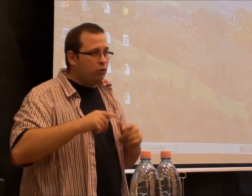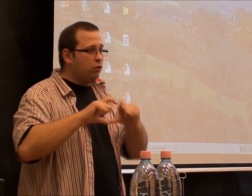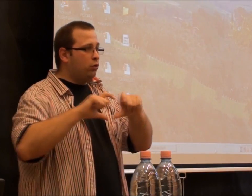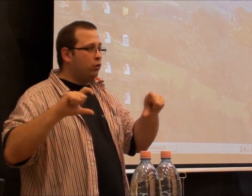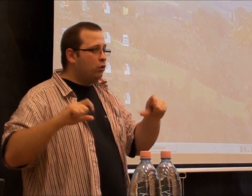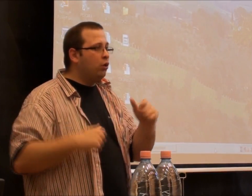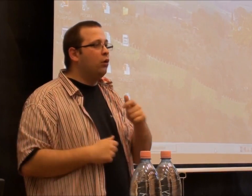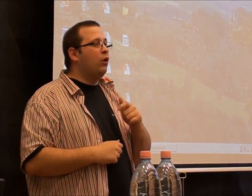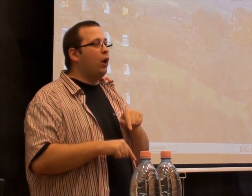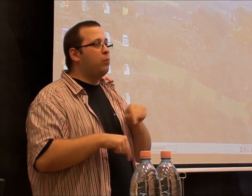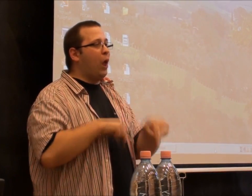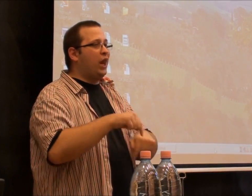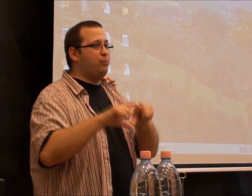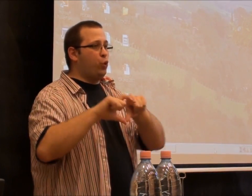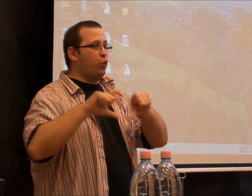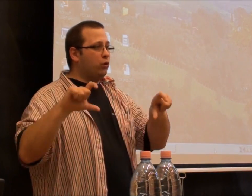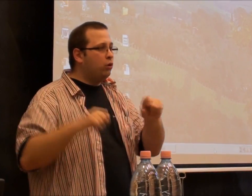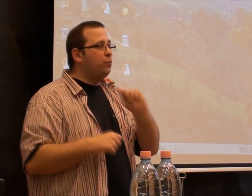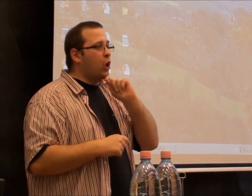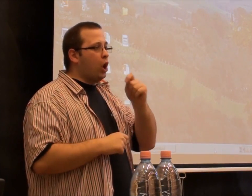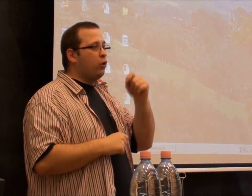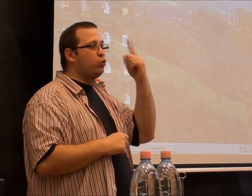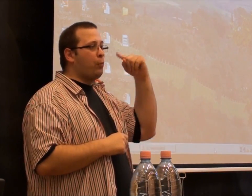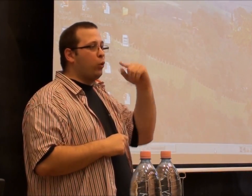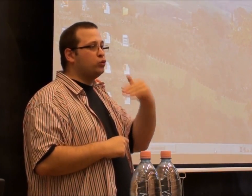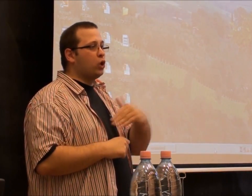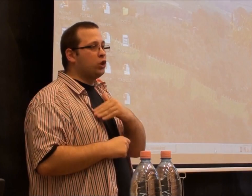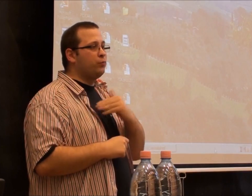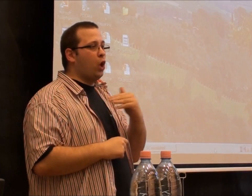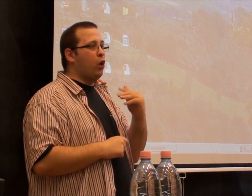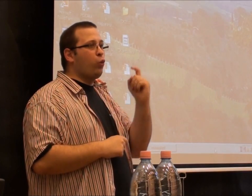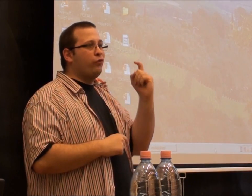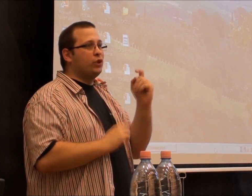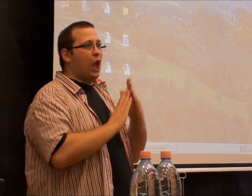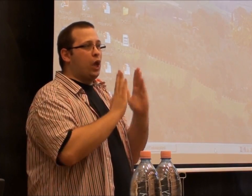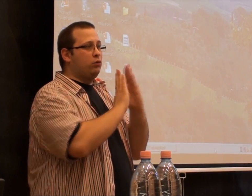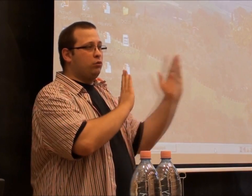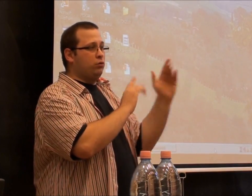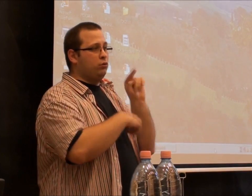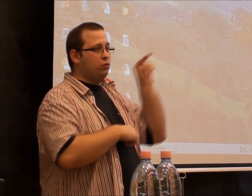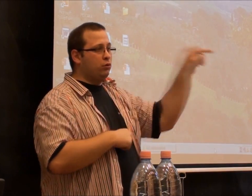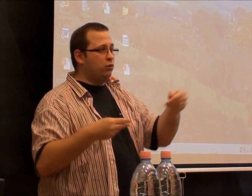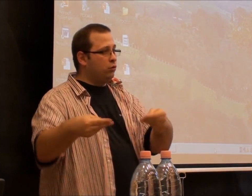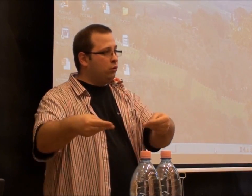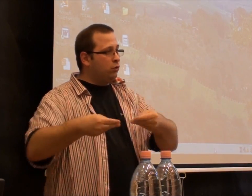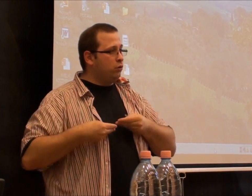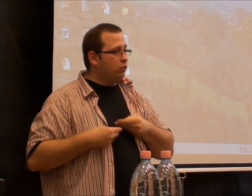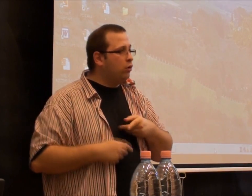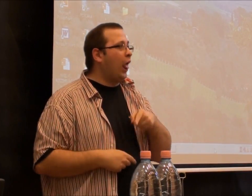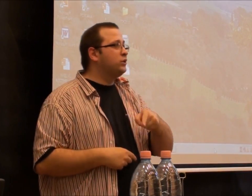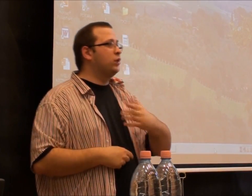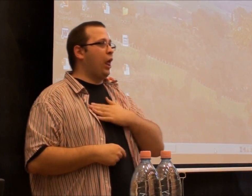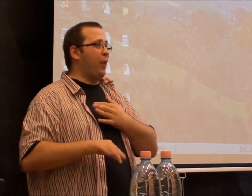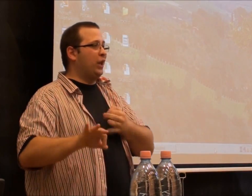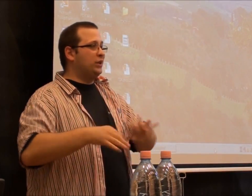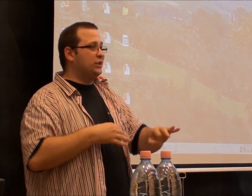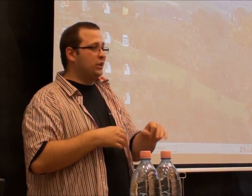segítettek nekem abban, hogy megkaptam egy belépőt a Magyar Tudományos Akadémia könyvtárába. Ezt